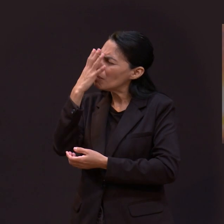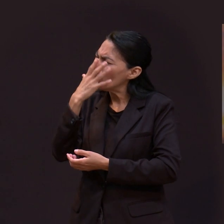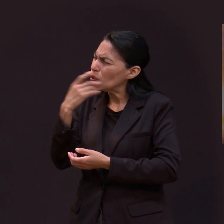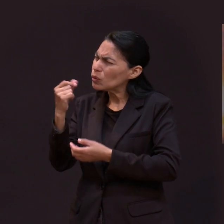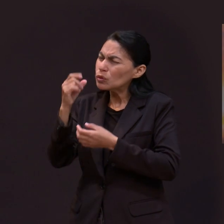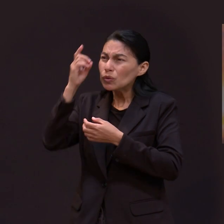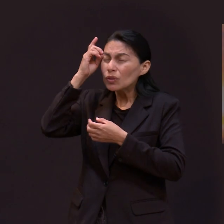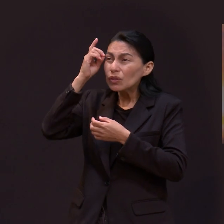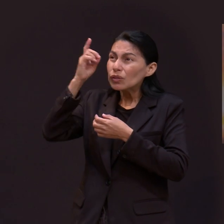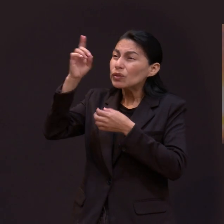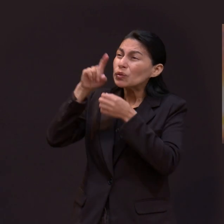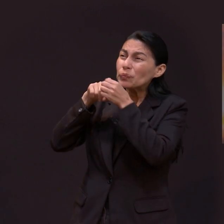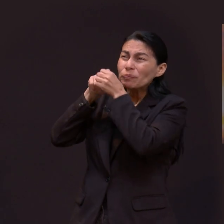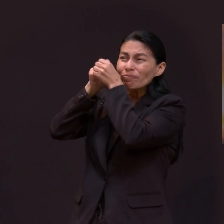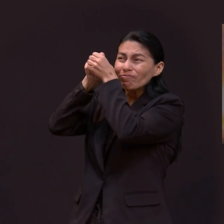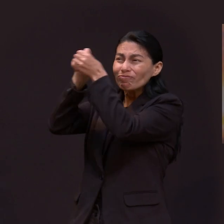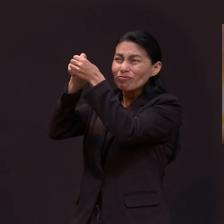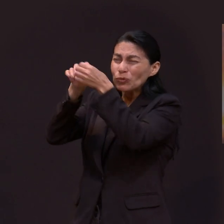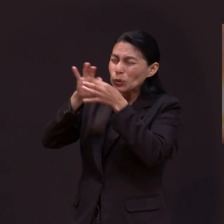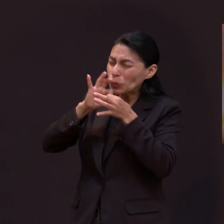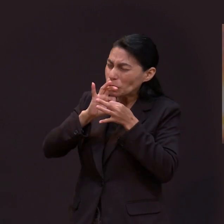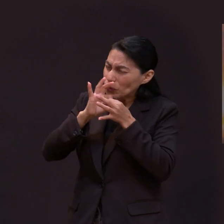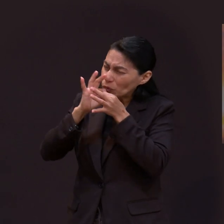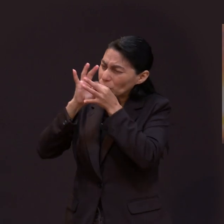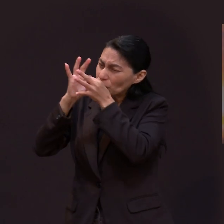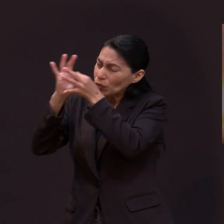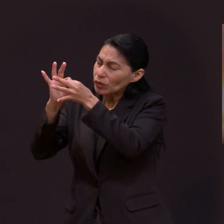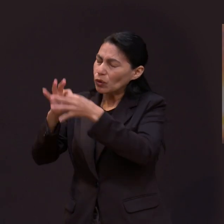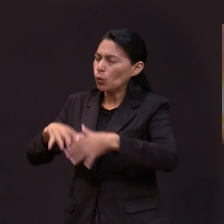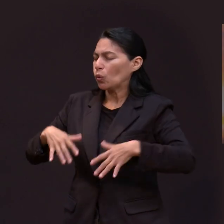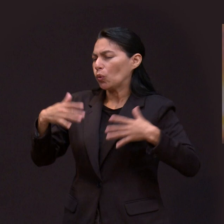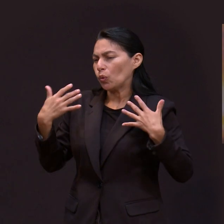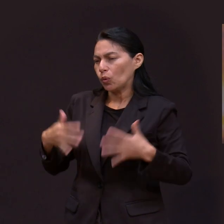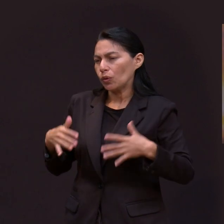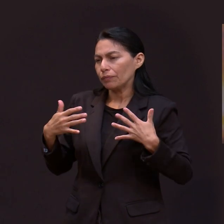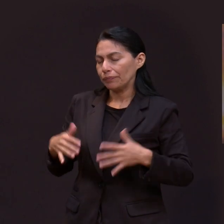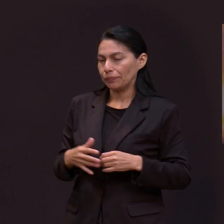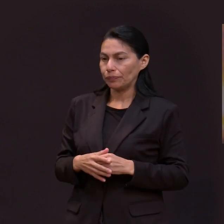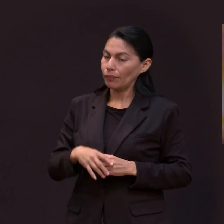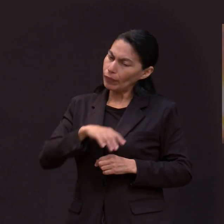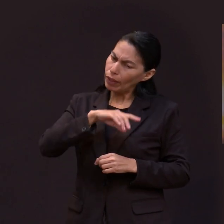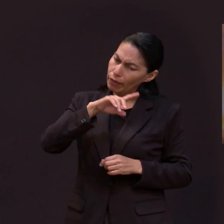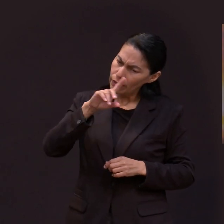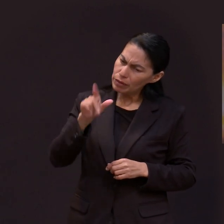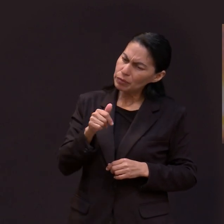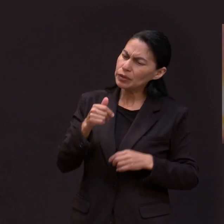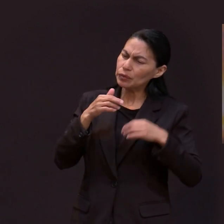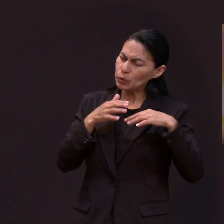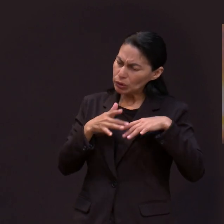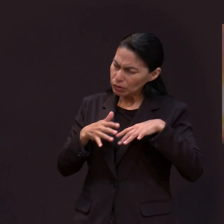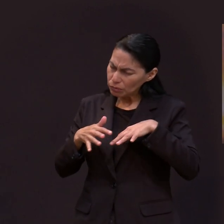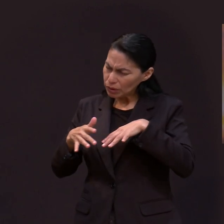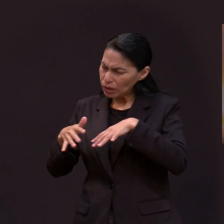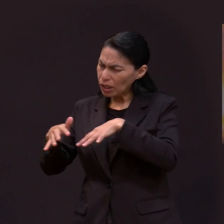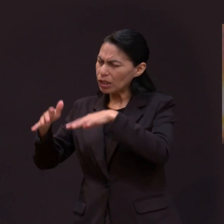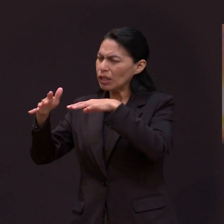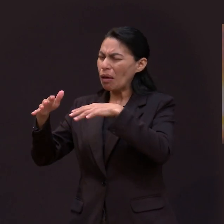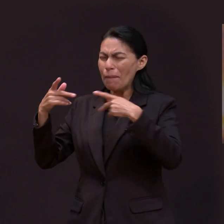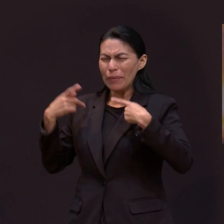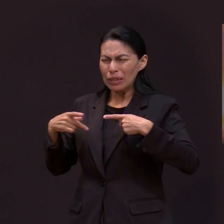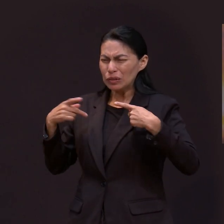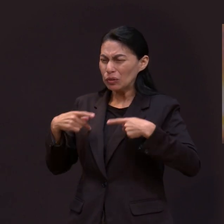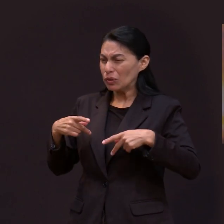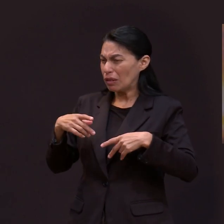depender de dios y hablar con él no fue una experiencia que marcó mi vida luego vino la gran caminata